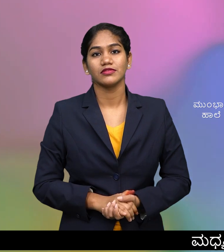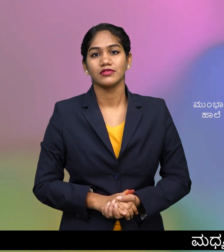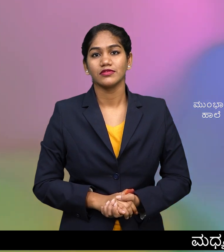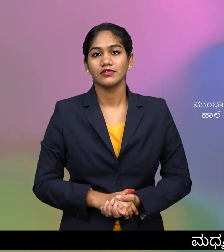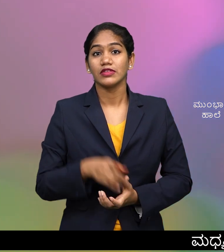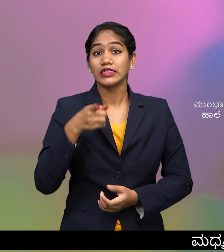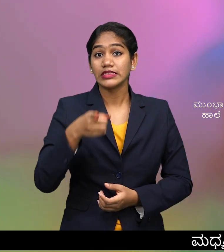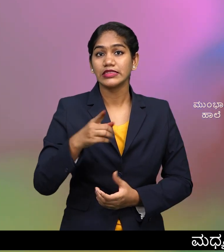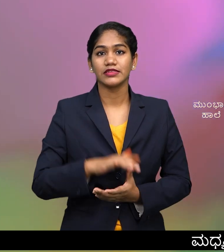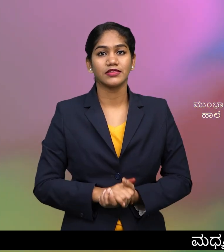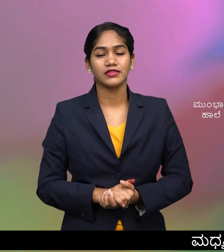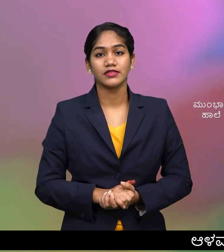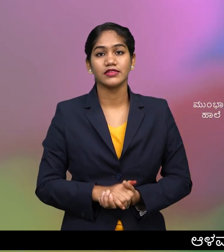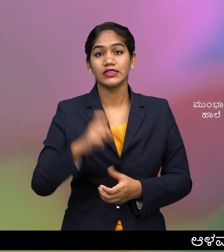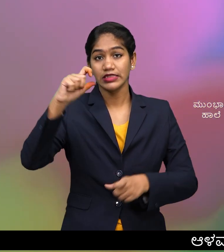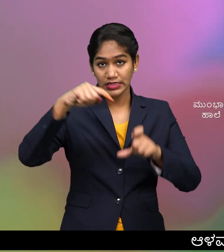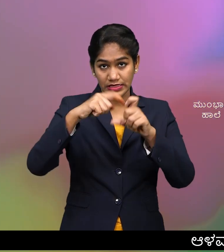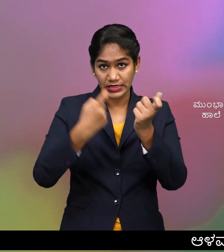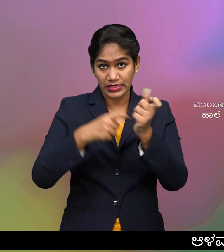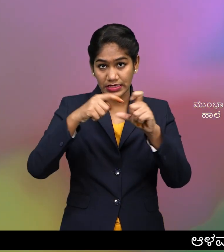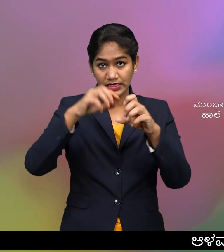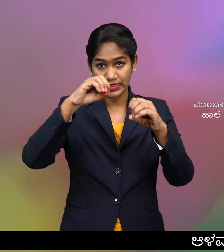ಮಧ್ಯದ ಸೀಳು ಎಂಬ ಆಳವಾದ ಸೀಳಿನಿಂದ